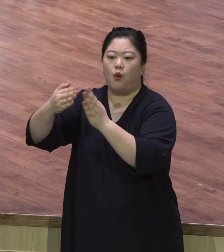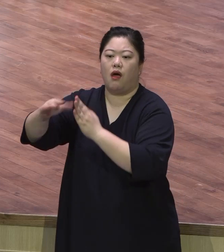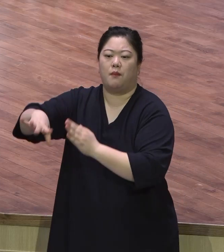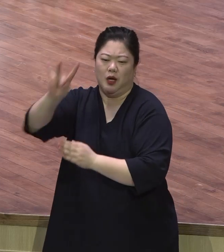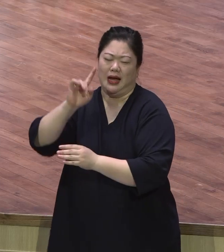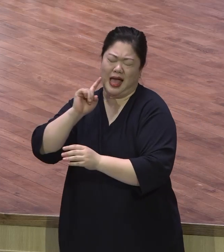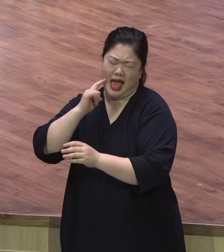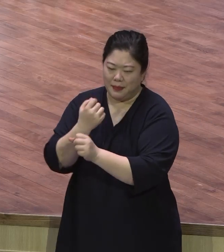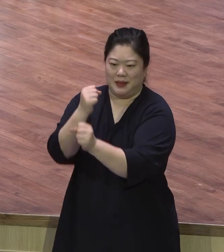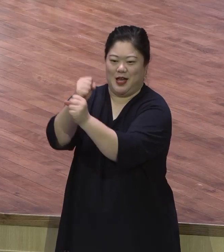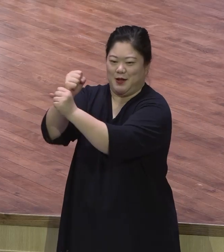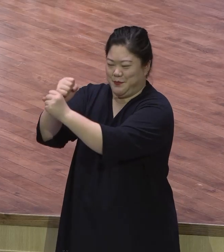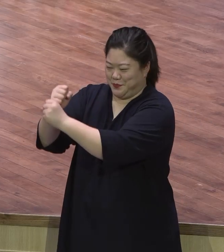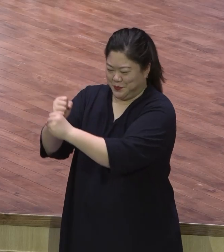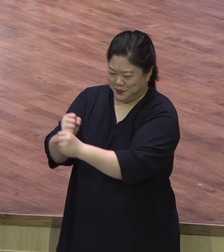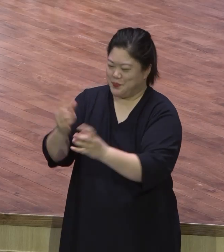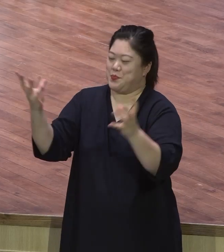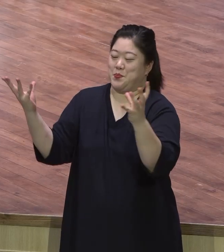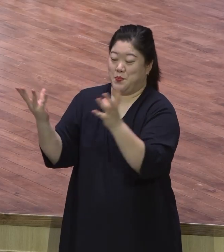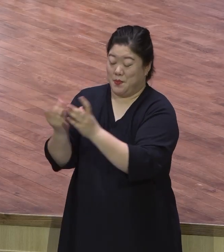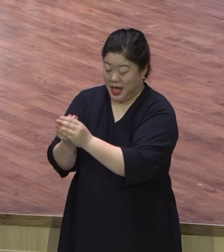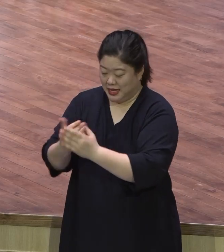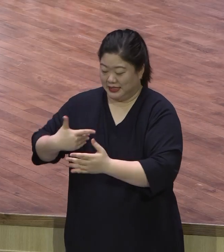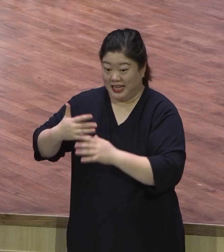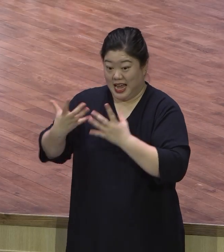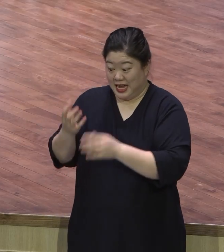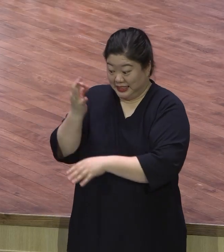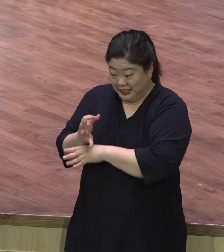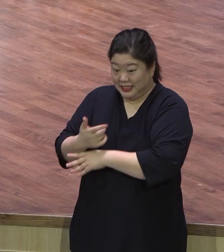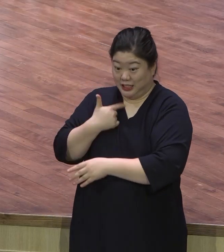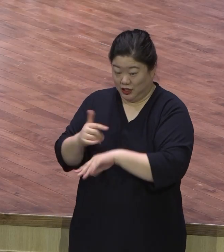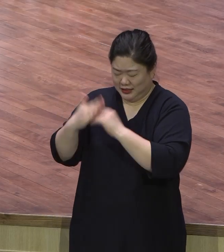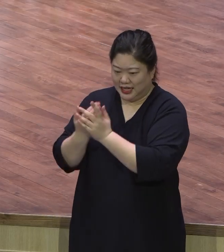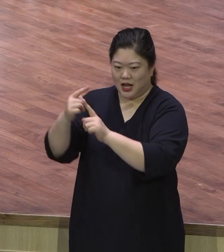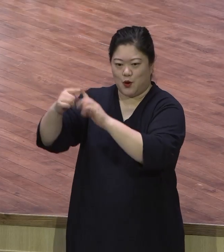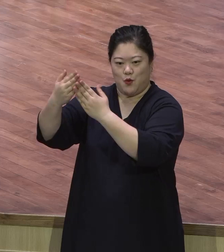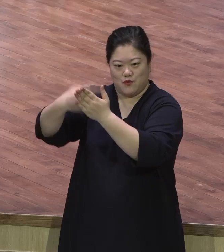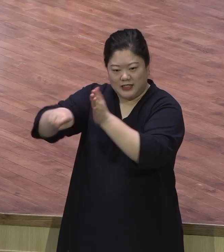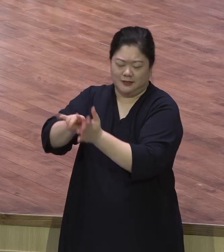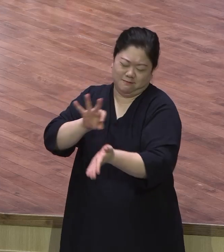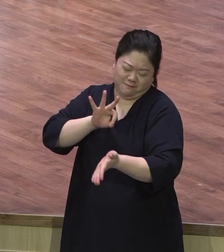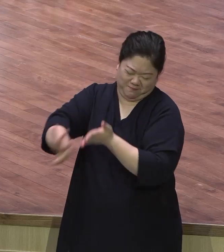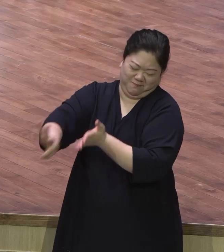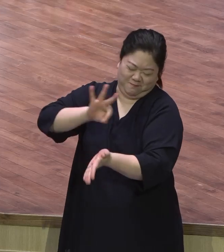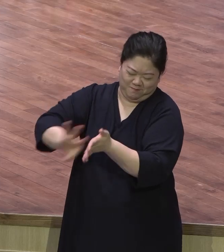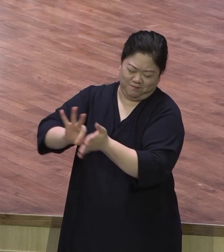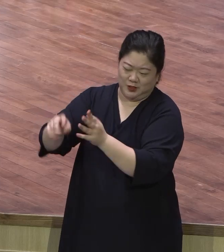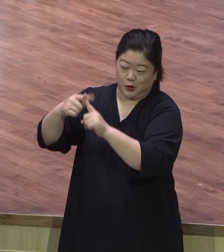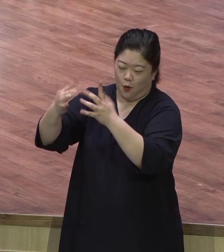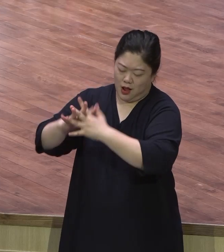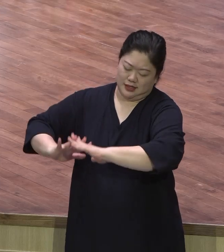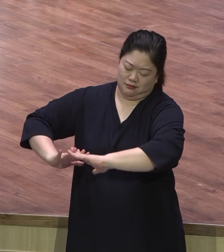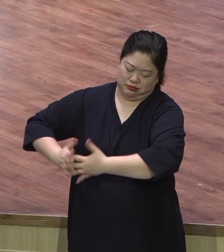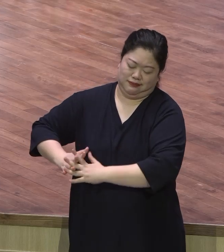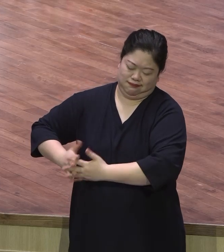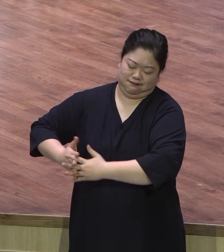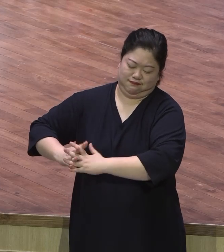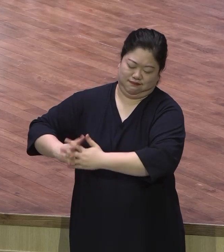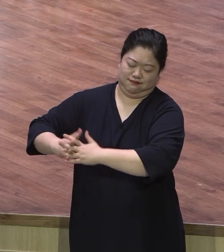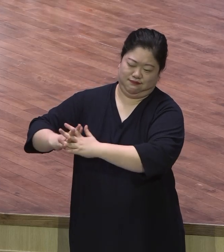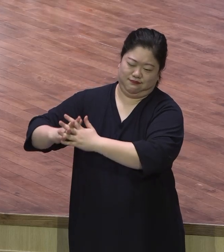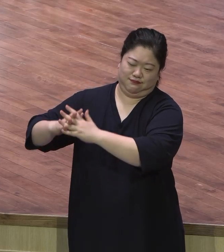그래서 모든 걸 다 하나님 앞에 무슨 교회부터 짓자고